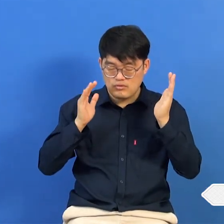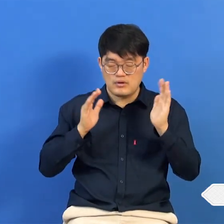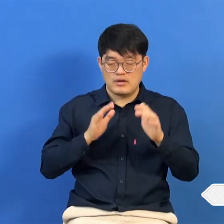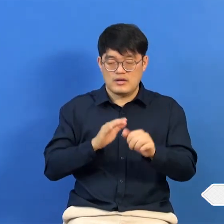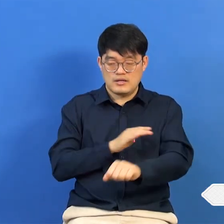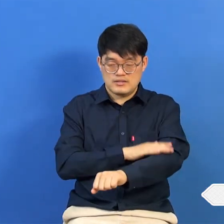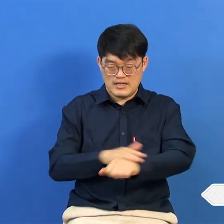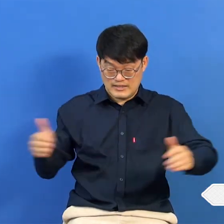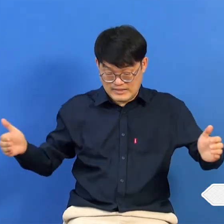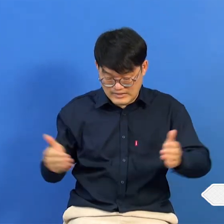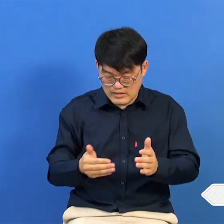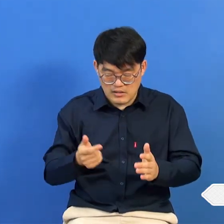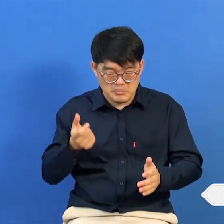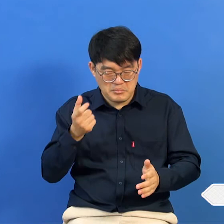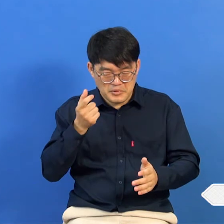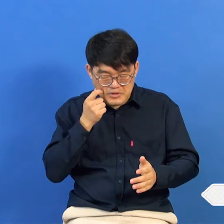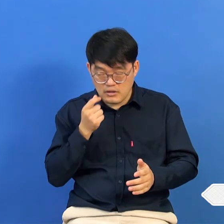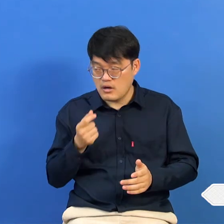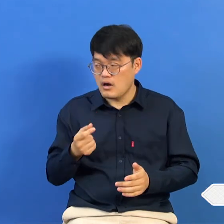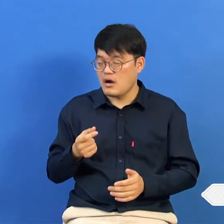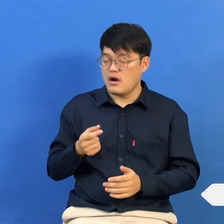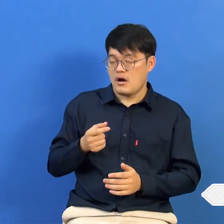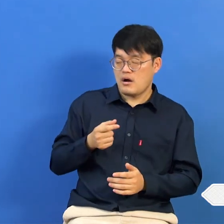흐지부지 아찔하죠.